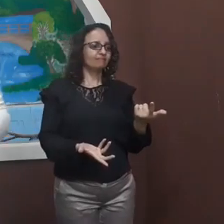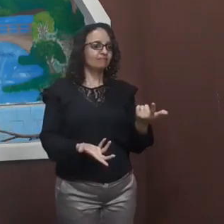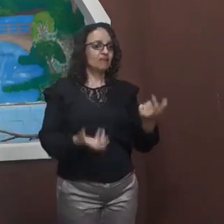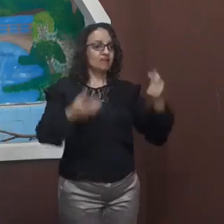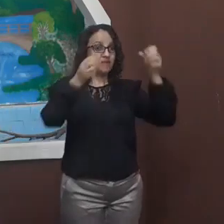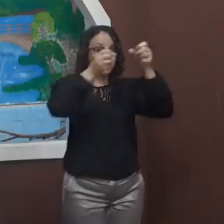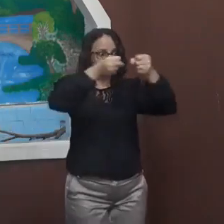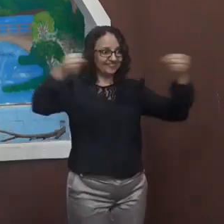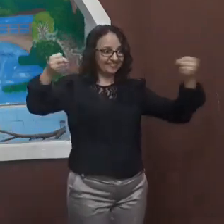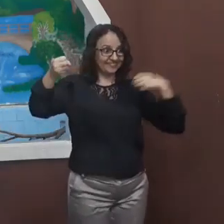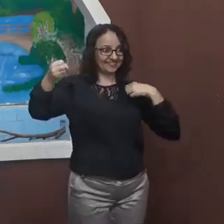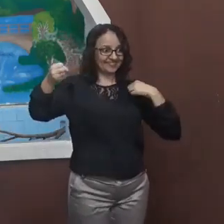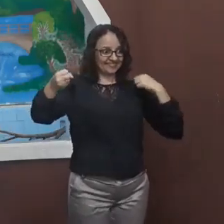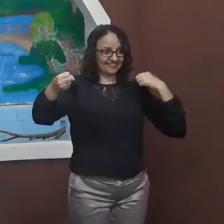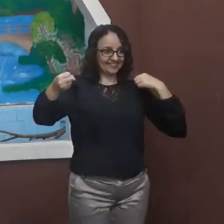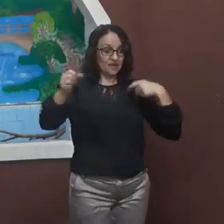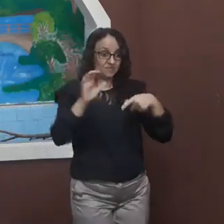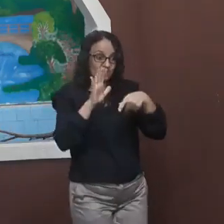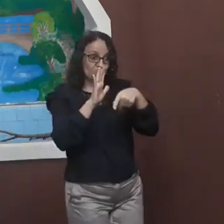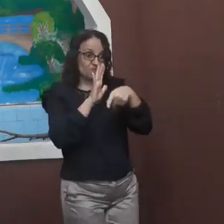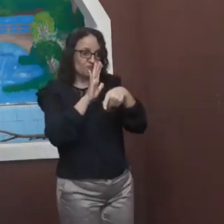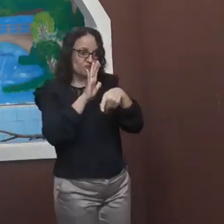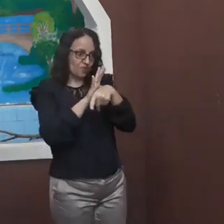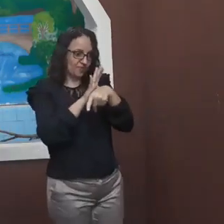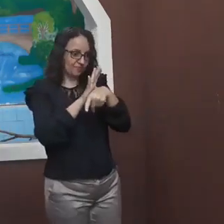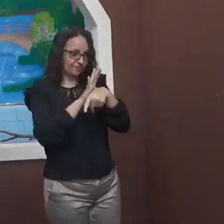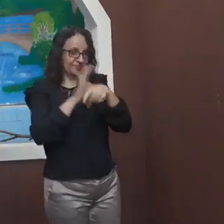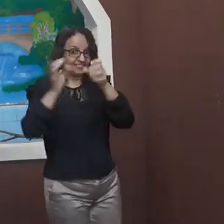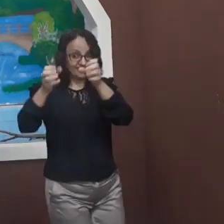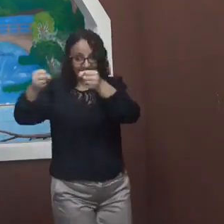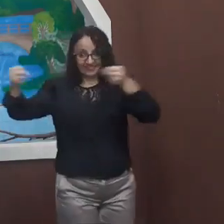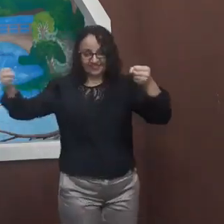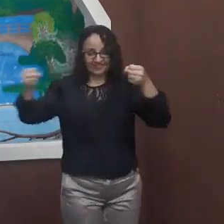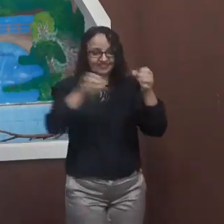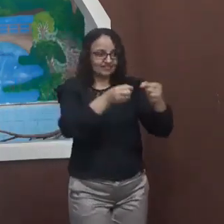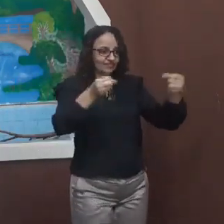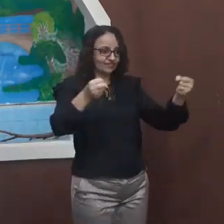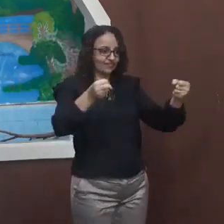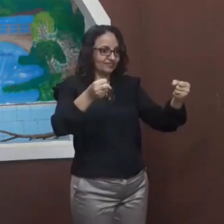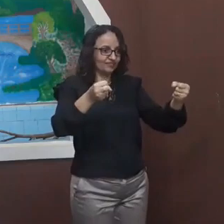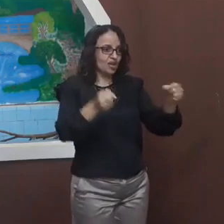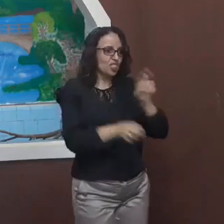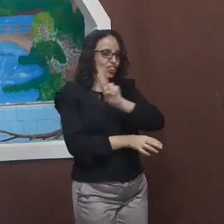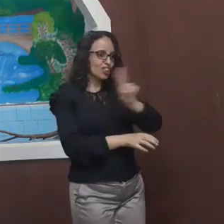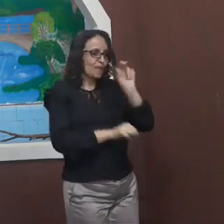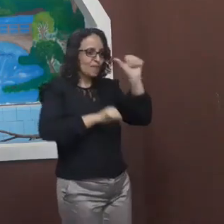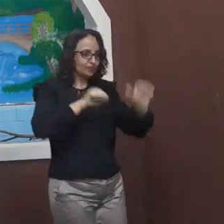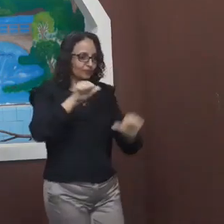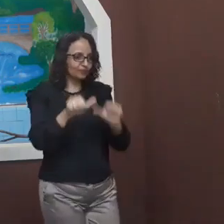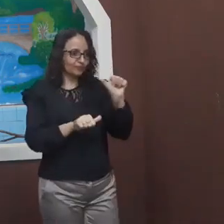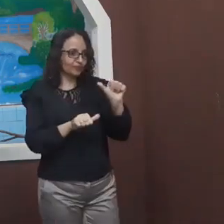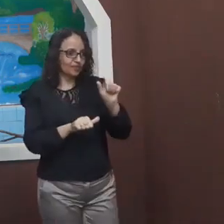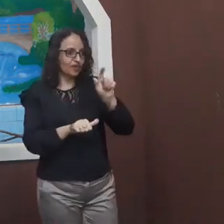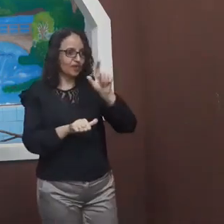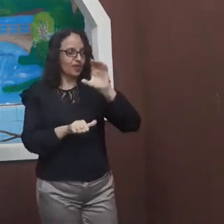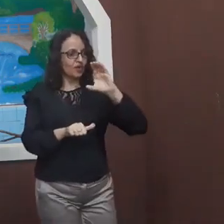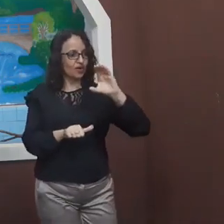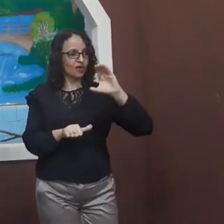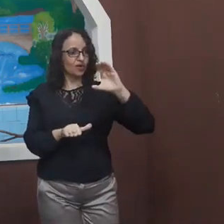closet, não pode chamar mais um guarda-roupa. Talvez estou pagando até mico. Closet é guarda-roupa? Sim ou